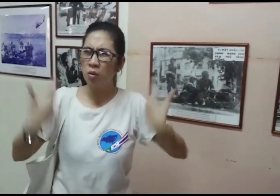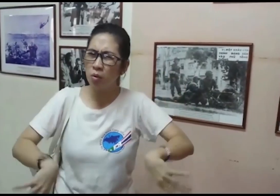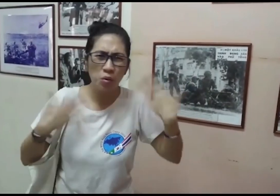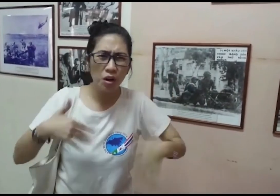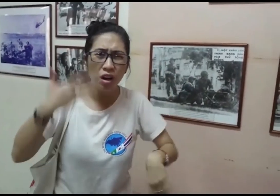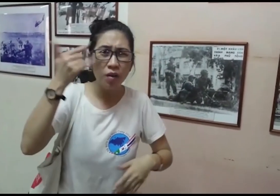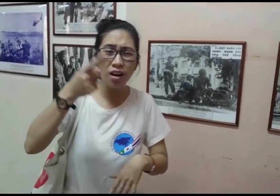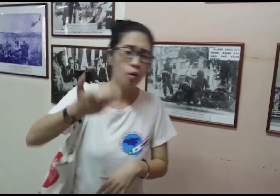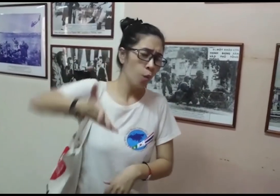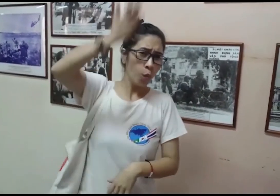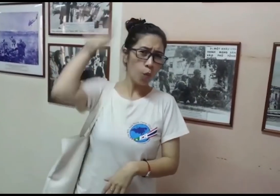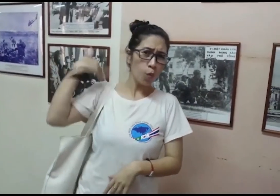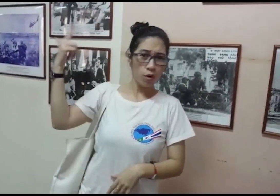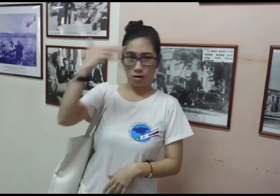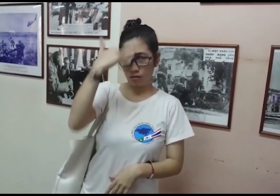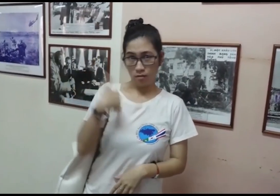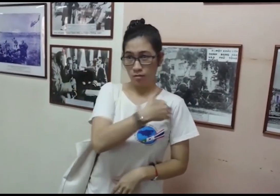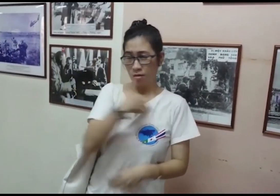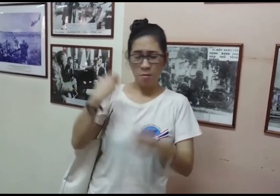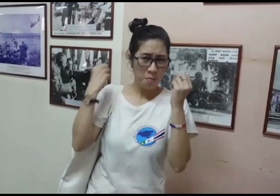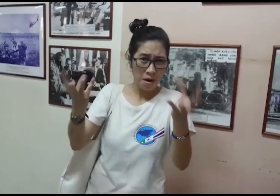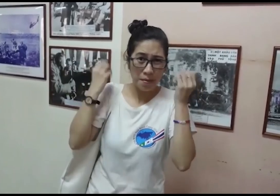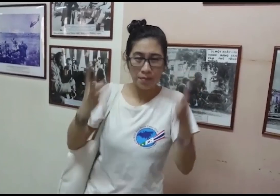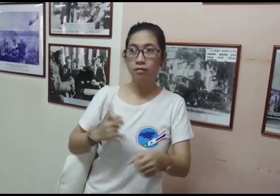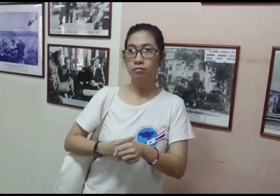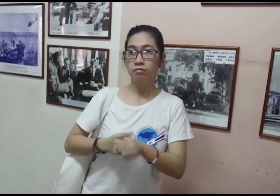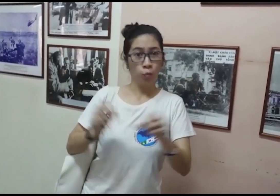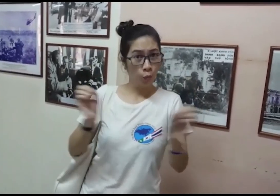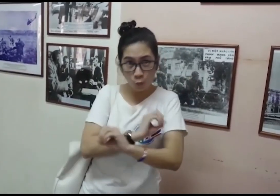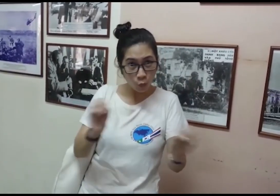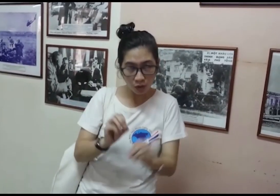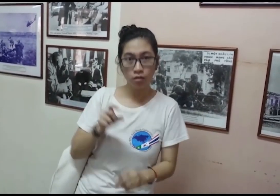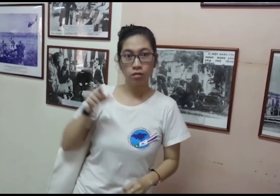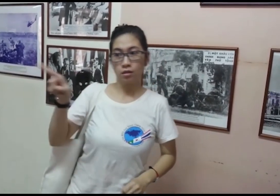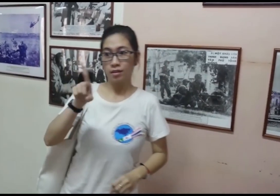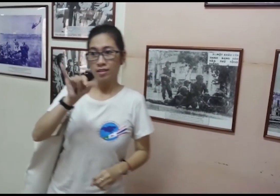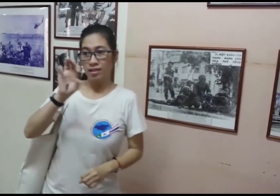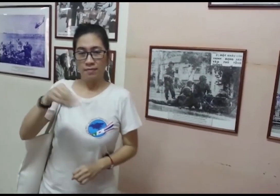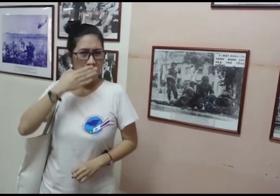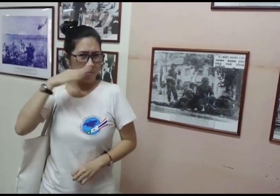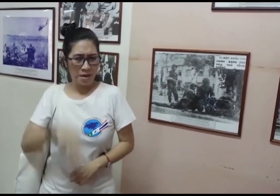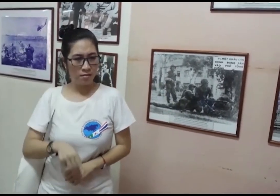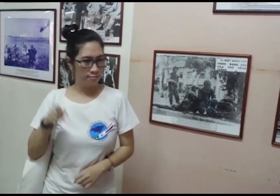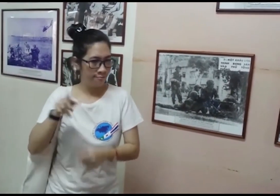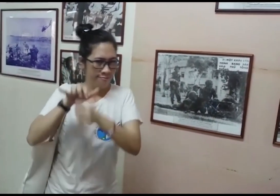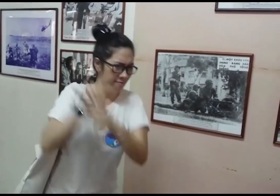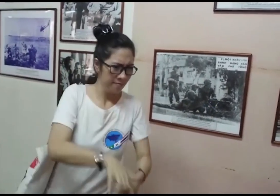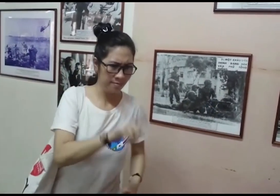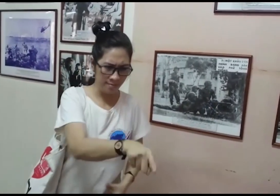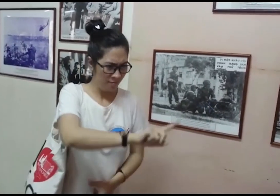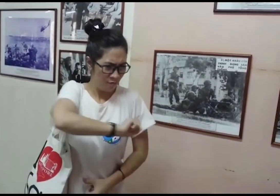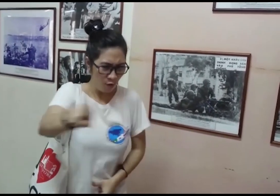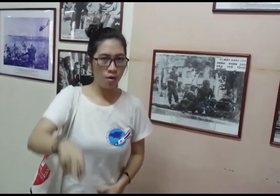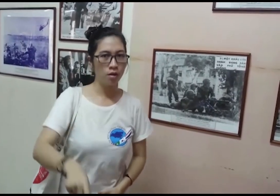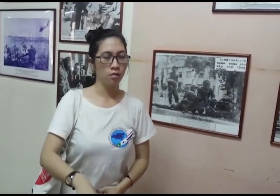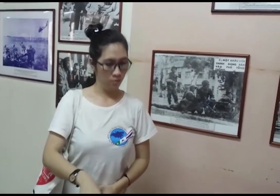Dieses Mönchfoto zeigt ein dunkles Kapitel. Damals hatten hier nur Christen Rechte und Privilegien. Buddhismus wurde diskriminiert. Das ging so weit, dass Präsident Ngô Đình